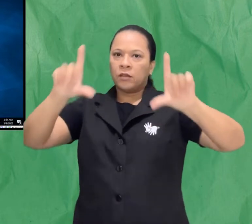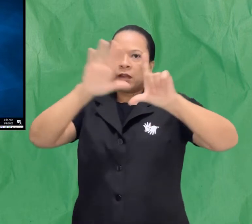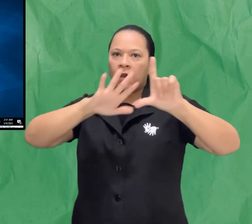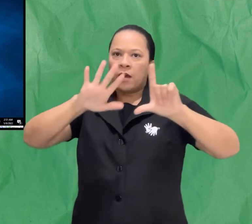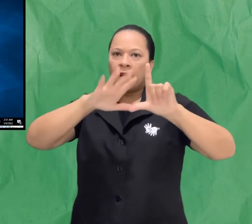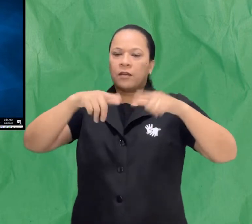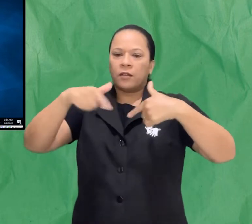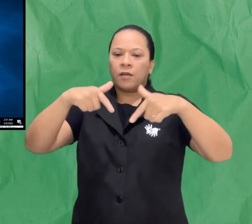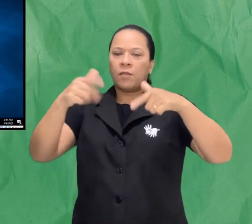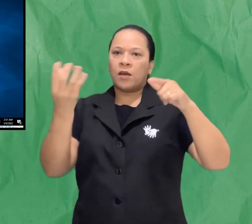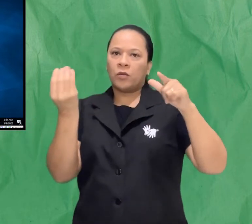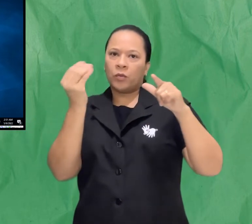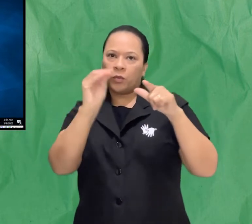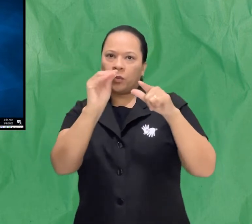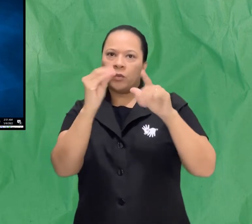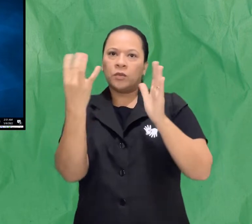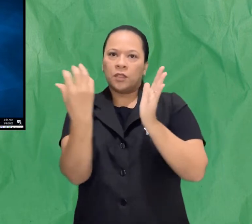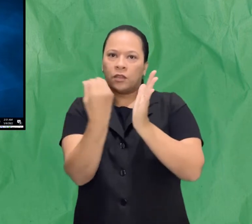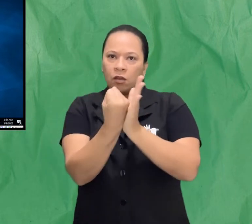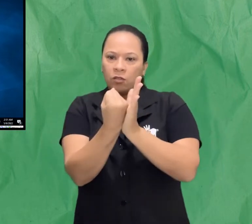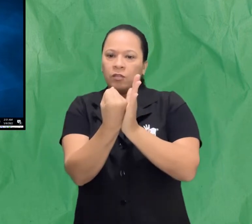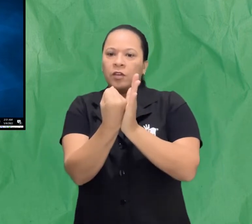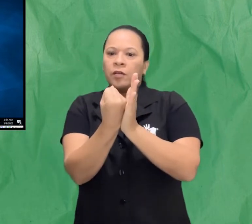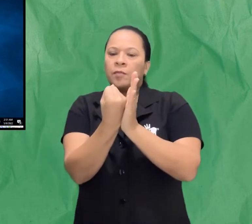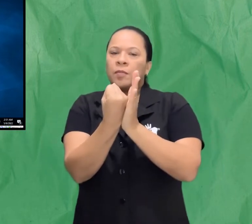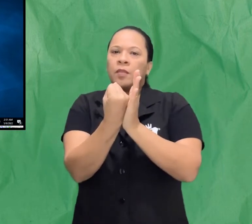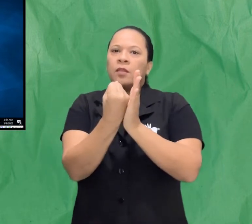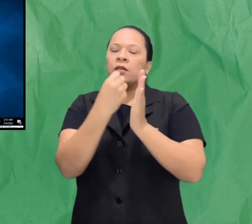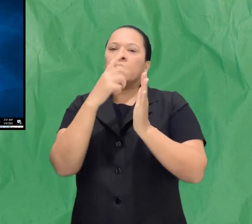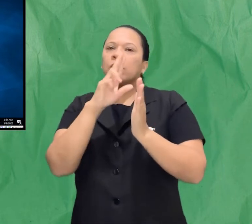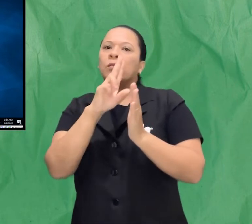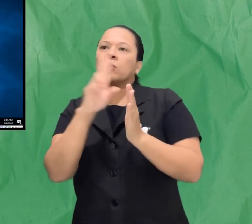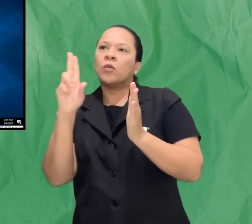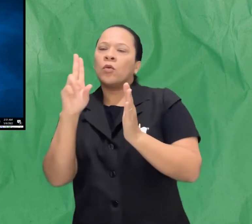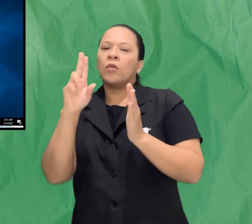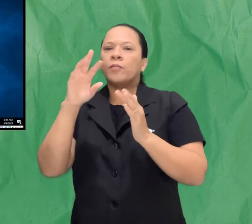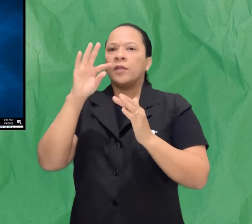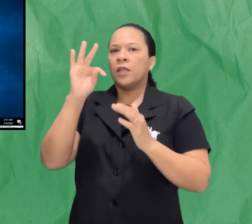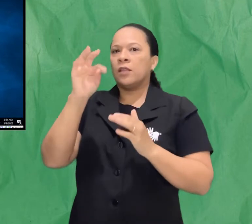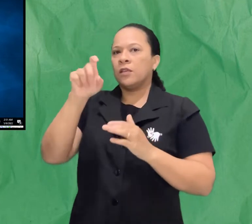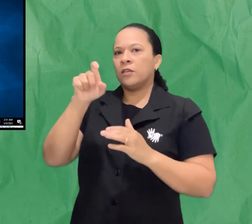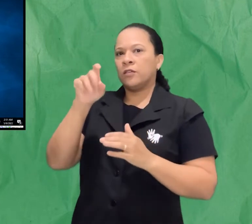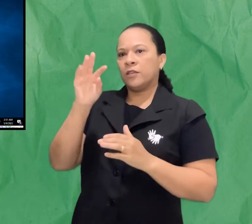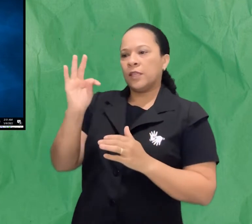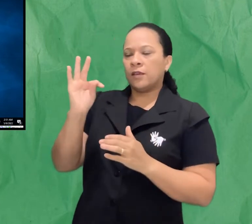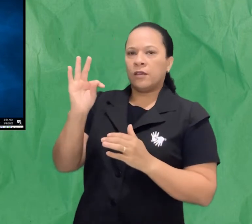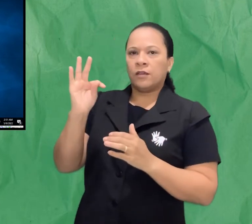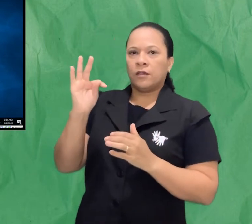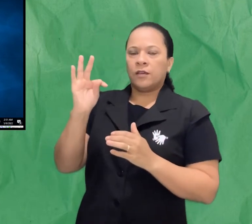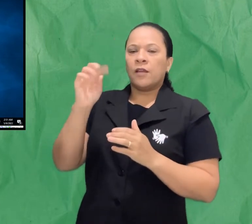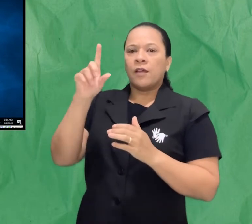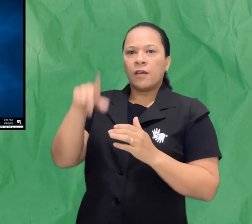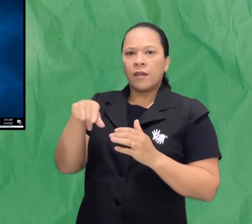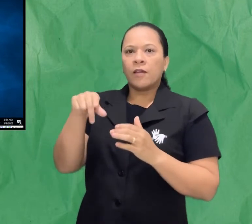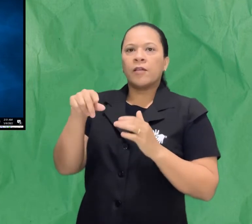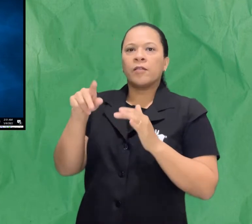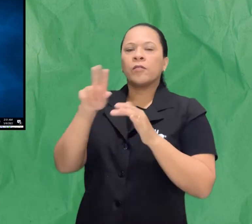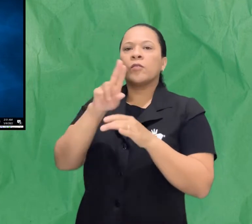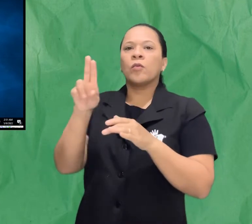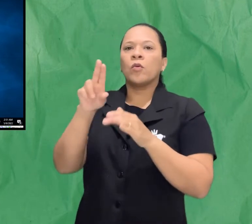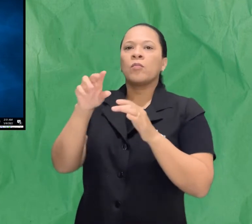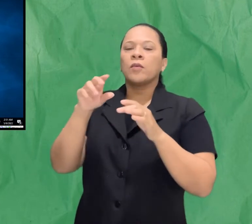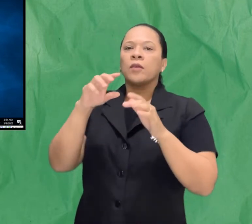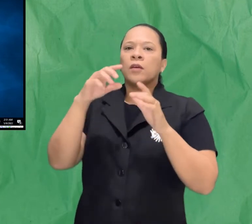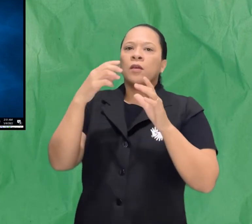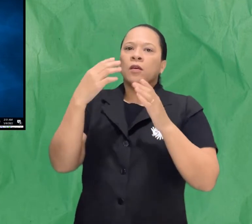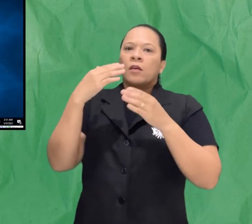primeiro. E vou botar aqui uma extensão do arquivo. Por exemplo, TXT. Que é a extensão de arquivo texto.